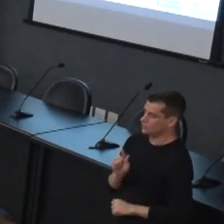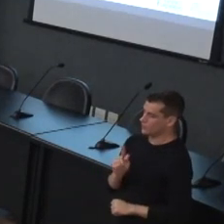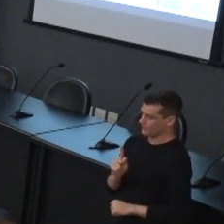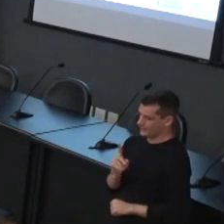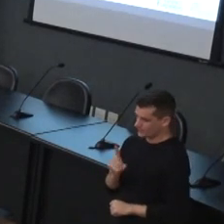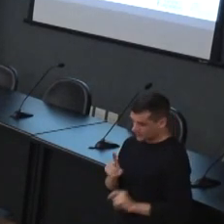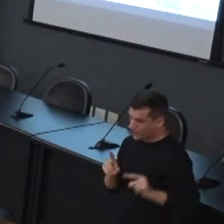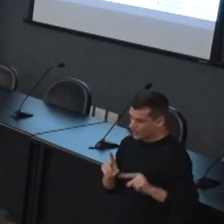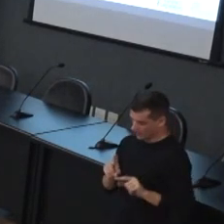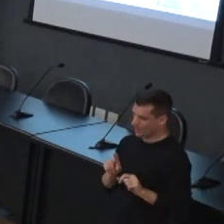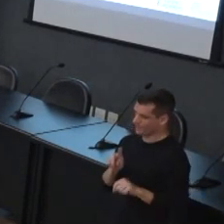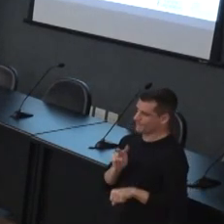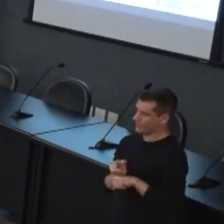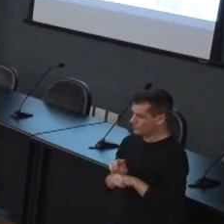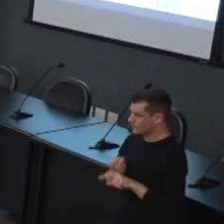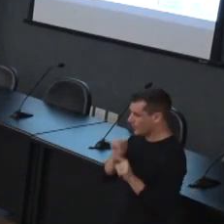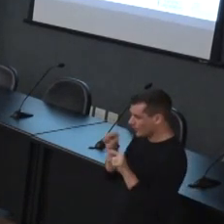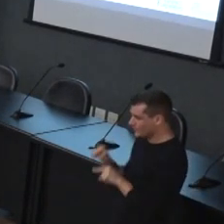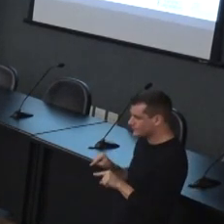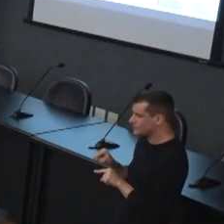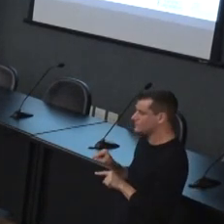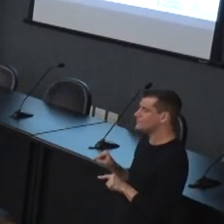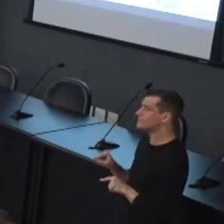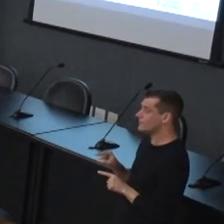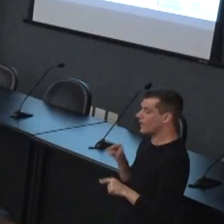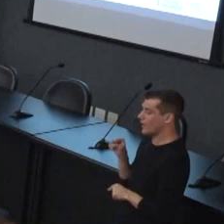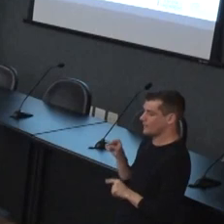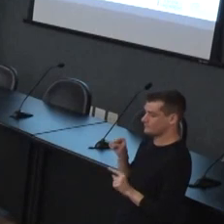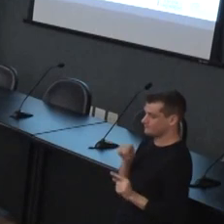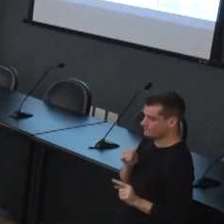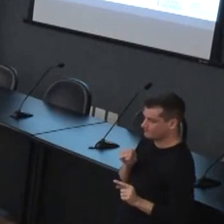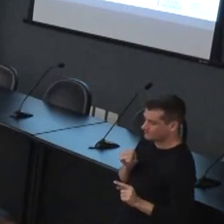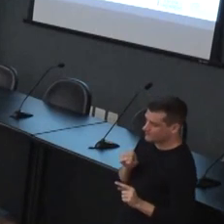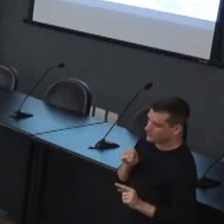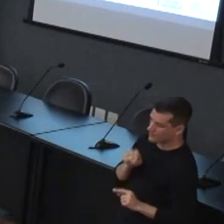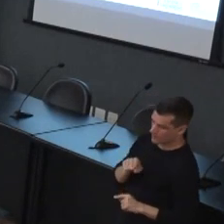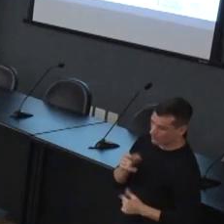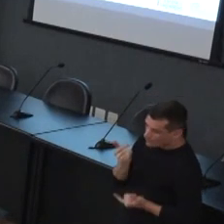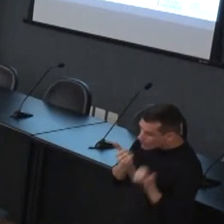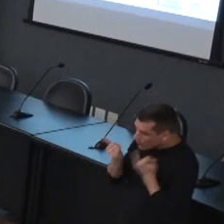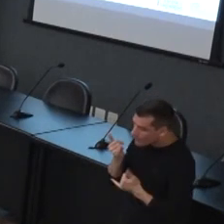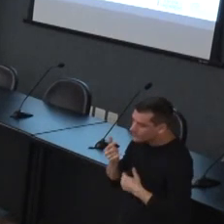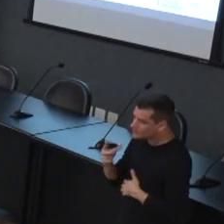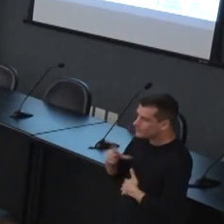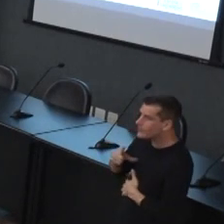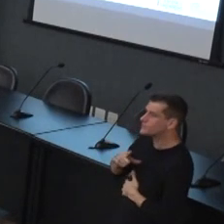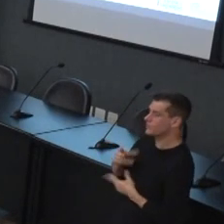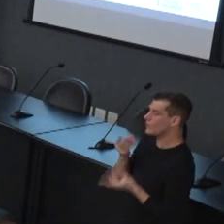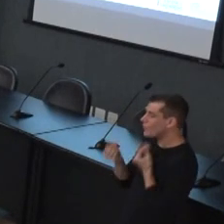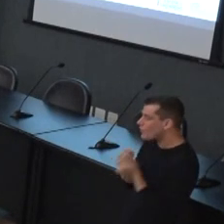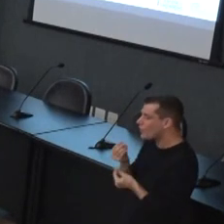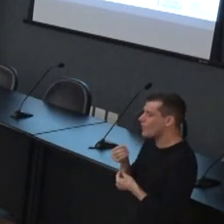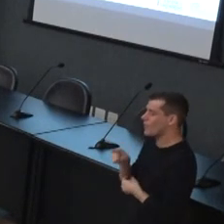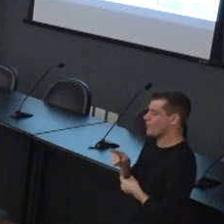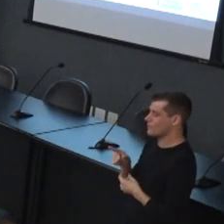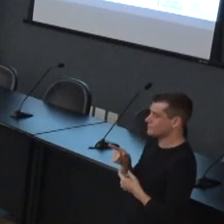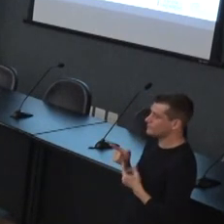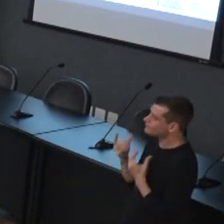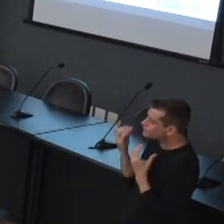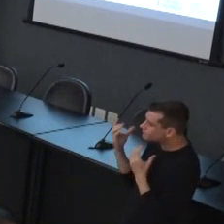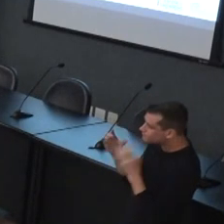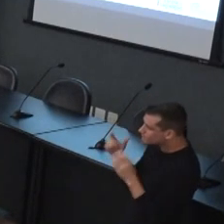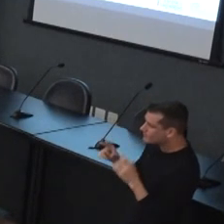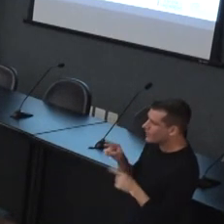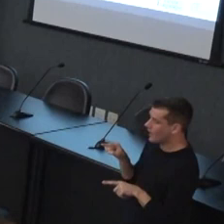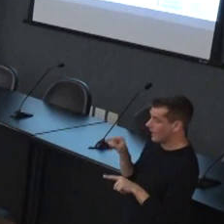fazer o que ela permite com a tua informação as informações pessoais que são disponibilizadas ao